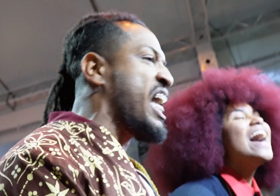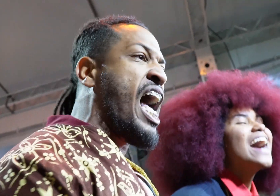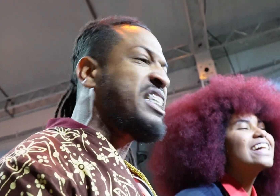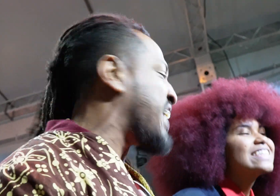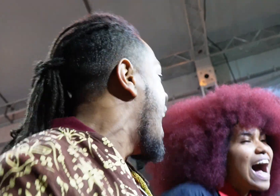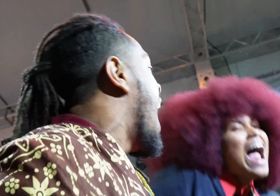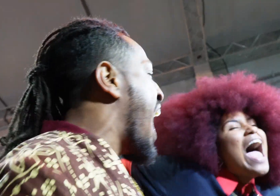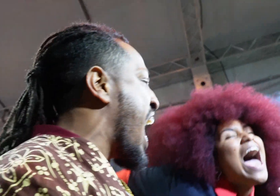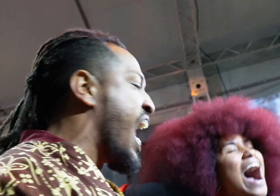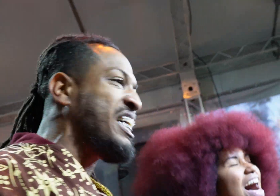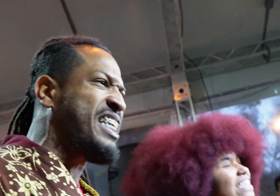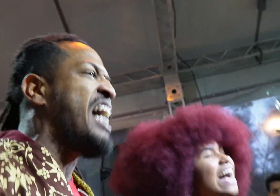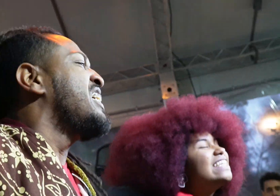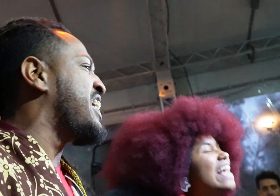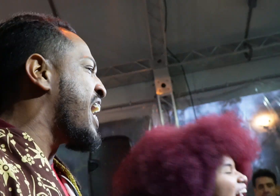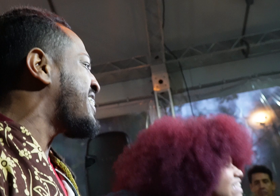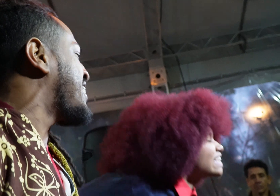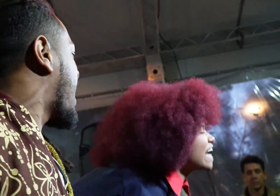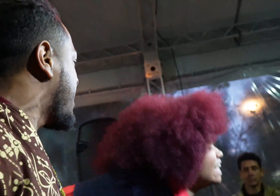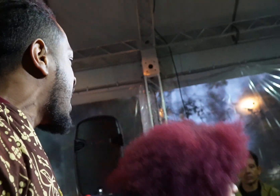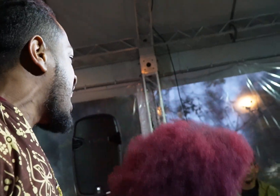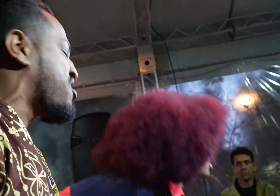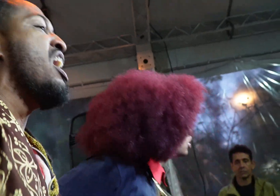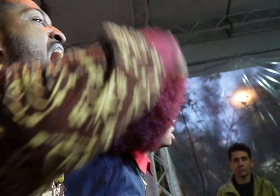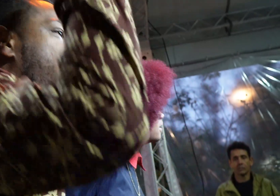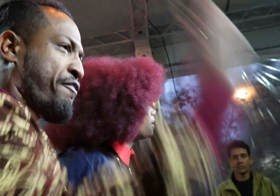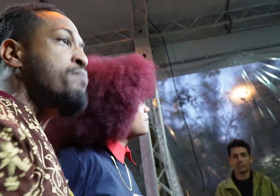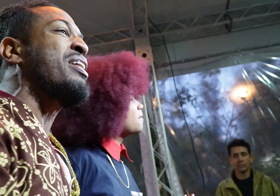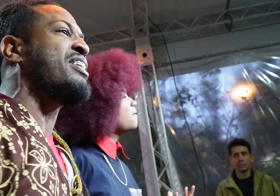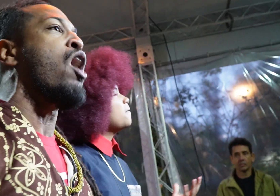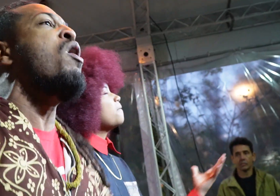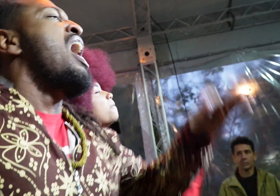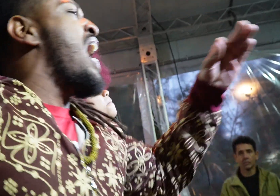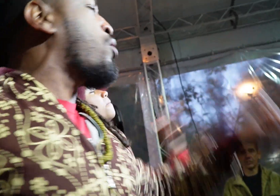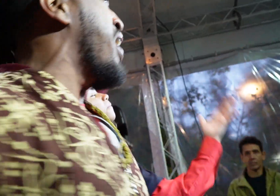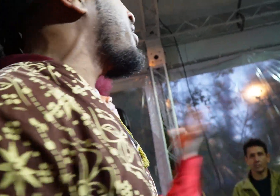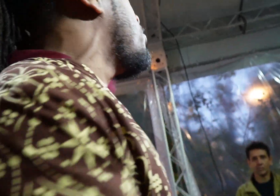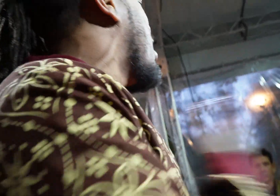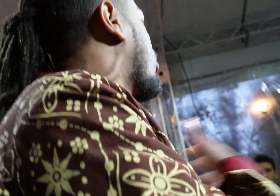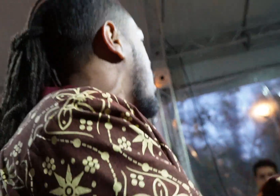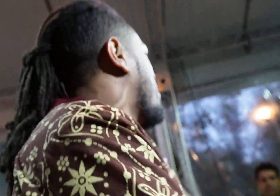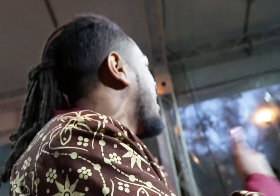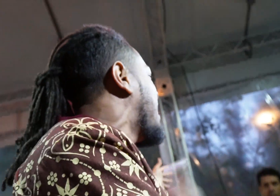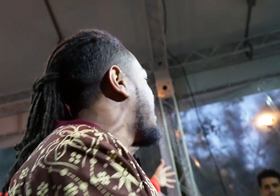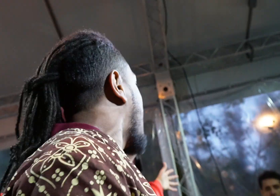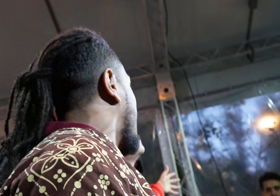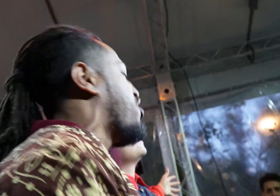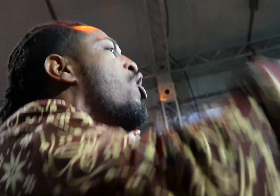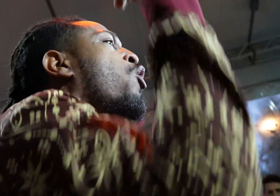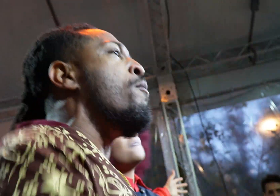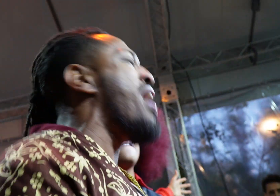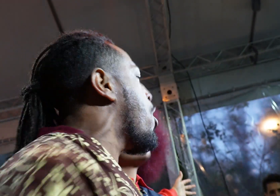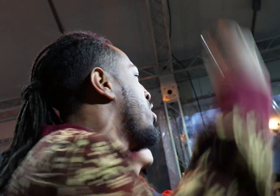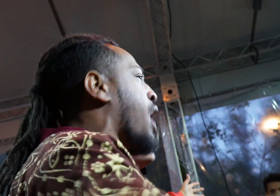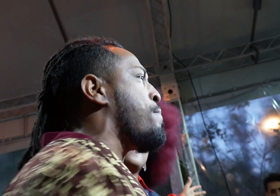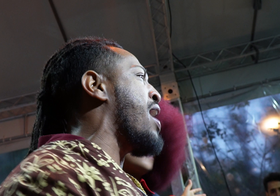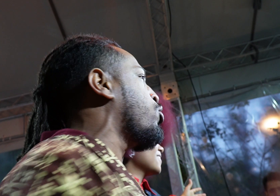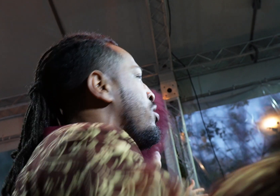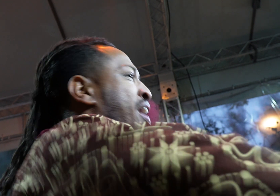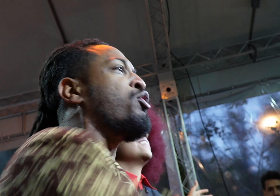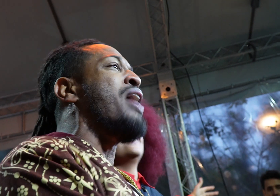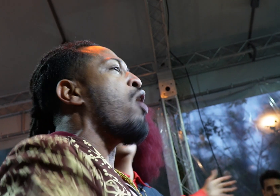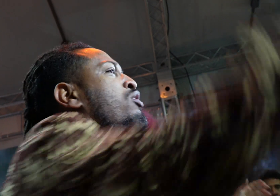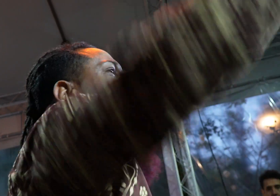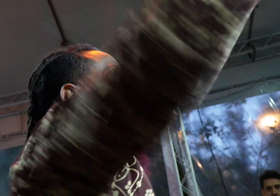É herança. É ânsia de ancestralidade. É afirmação, reconhecimento da minha identidade. O meu